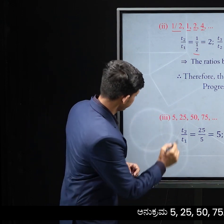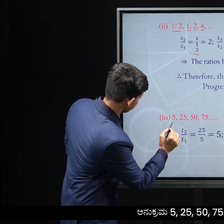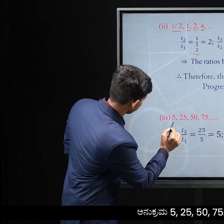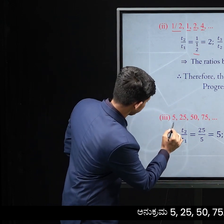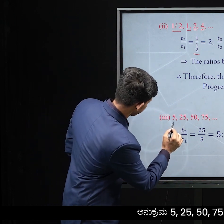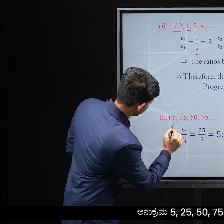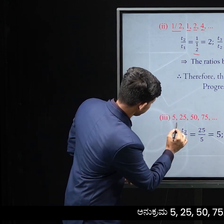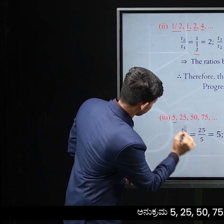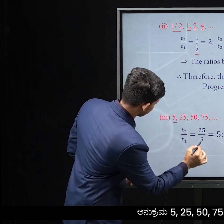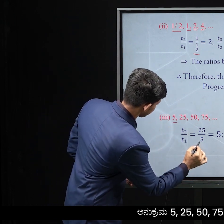ಜ್ಯಾಮಿತೀಯ ಪ್ರಗತಿಯಲ್ಲ.